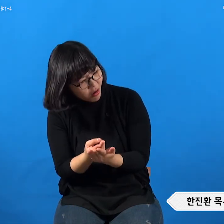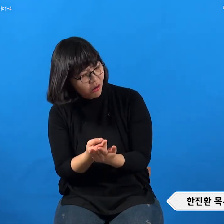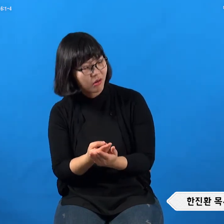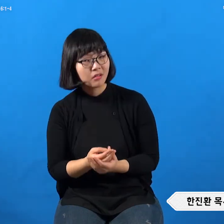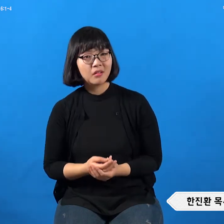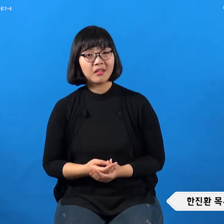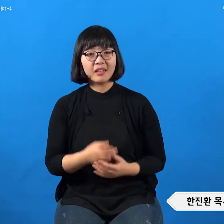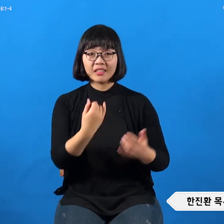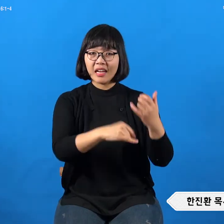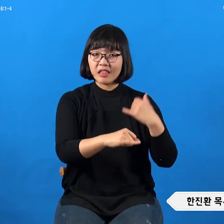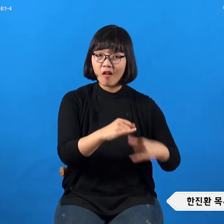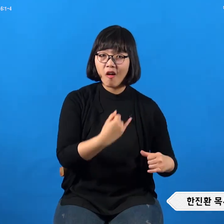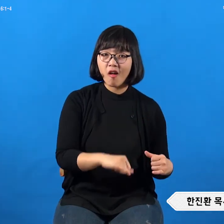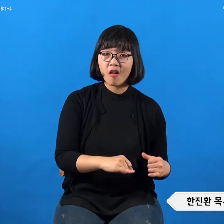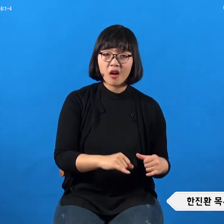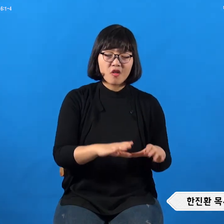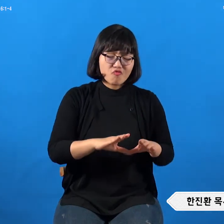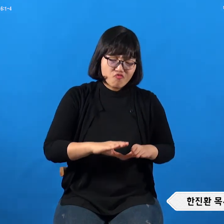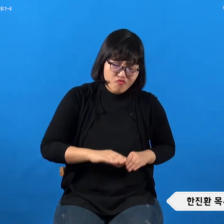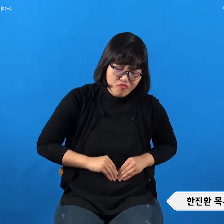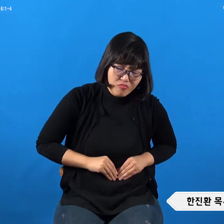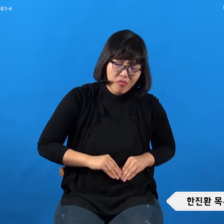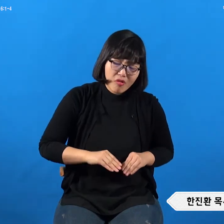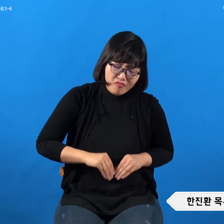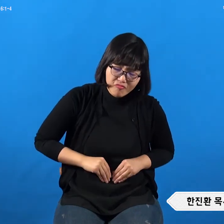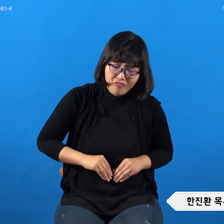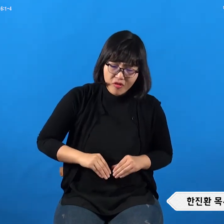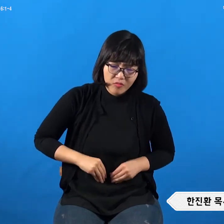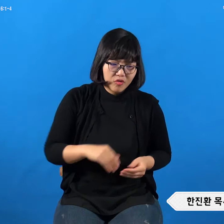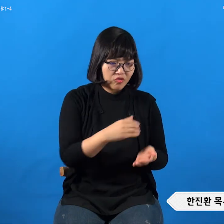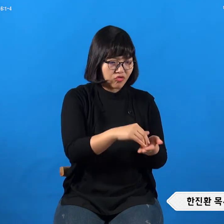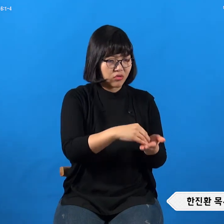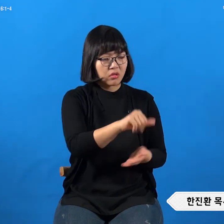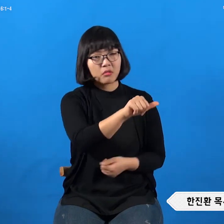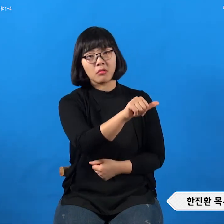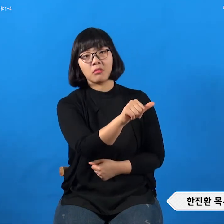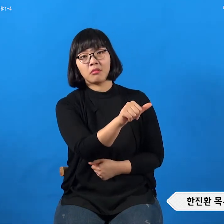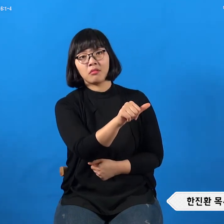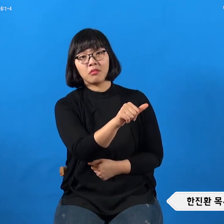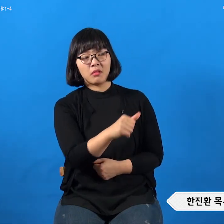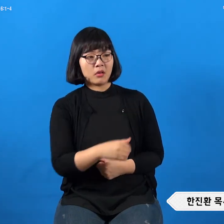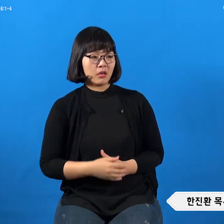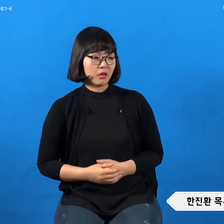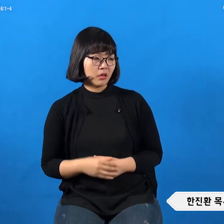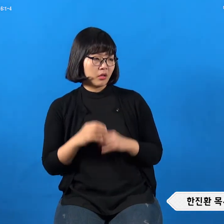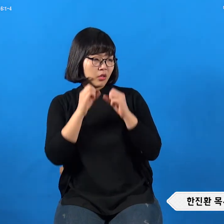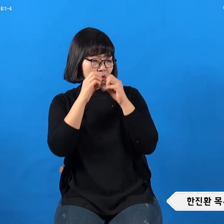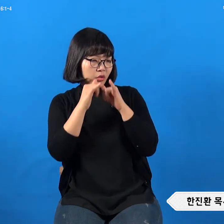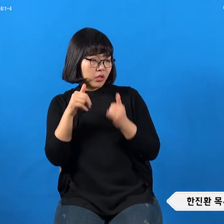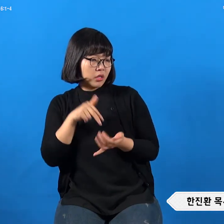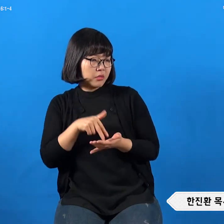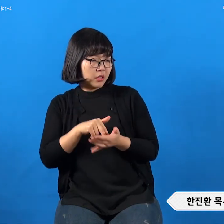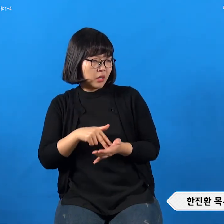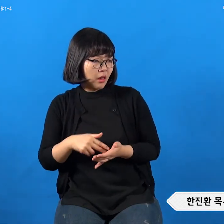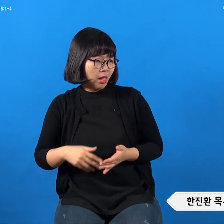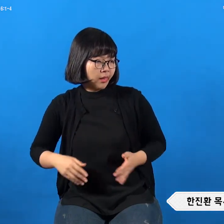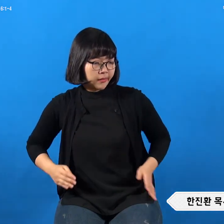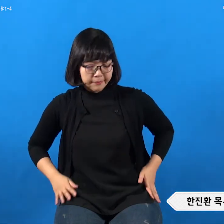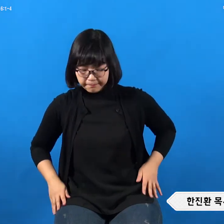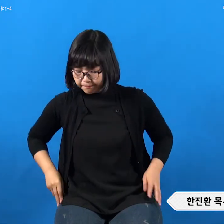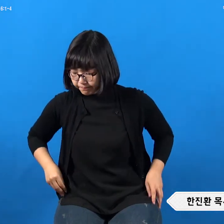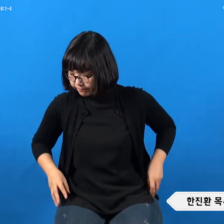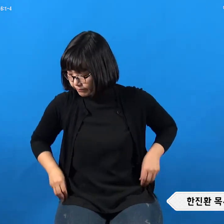그냥 눈이 쑥 들어간 아이들이 5명이나 얼망졸망 있습니다. 허더슨 테일러가 자기 주머니를